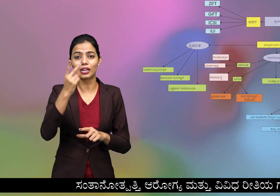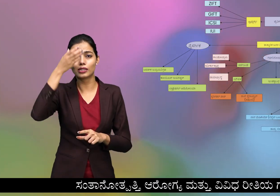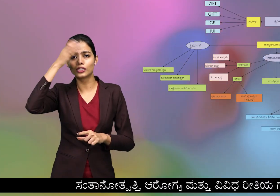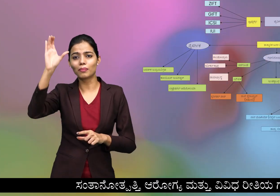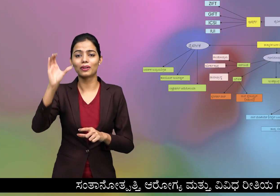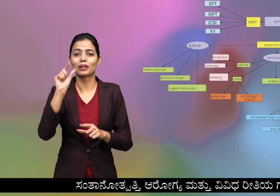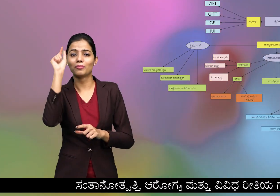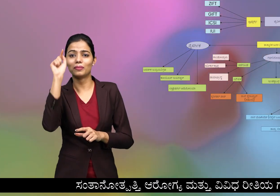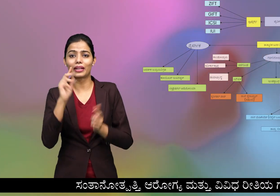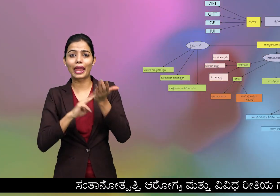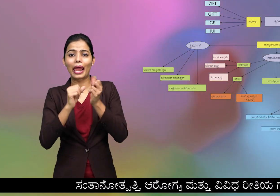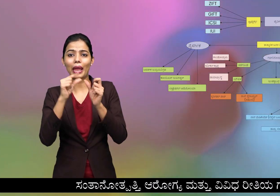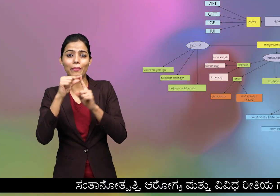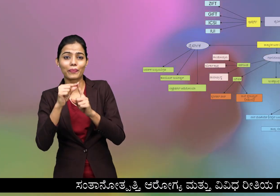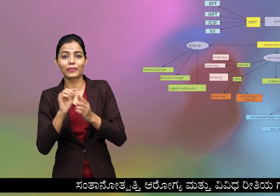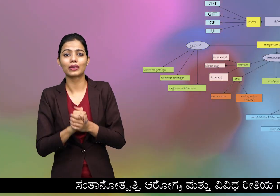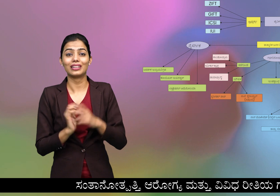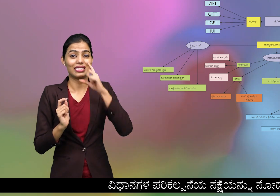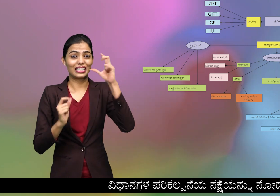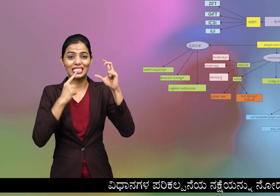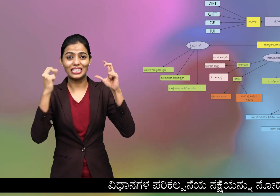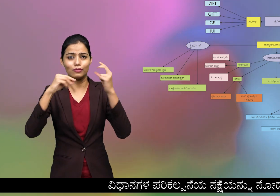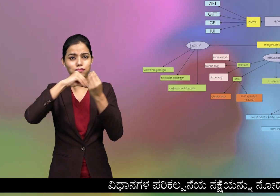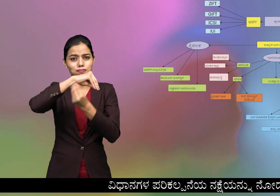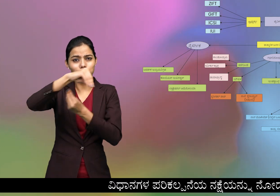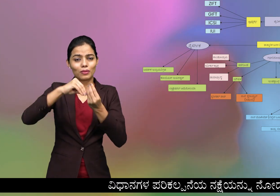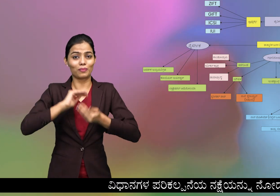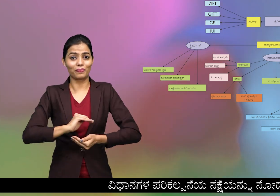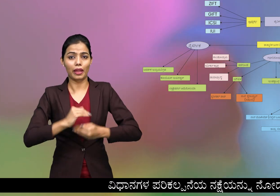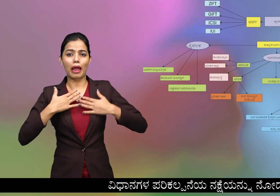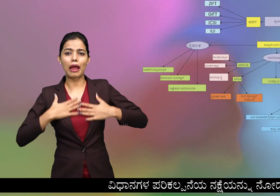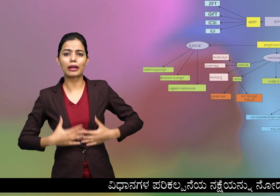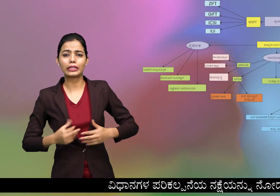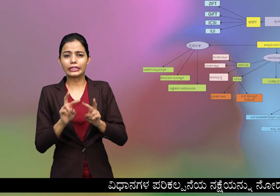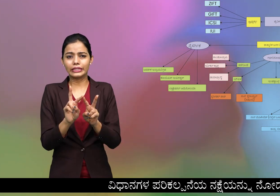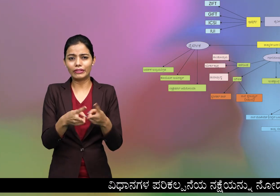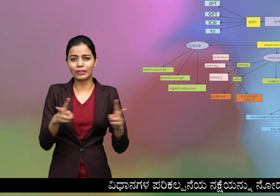ಸಂತಾನೋತ್ಪತ್ತಿ ಆರೋಗ್ಯ ಮತ್ತು ವಿವಿಧ ರೀತಿಯ ಗರ್ಭನಿರೋಧಕ ವಿಧಾನಗಳ ಪರಿಕಲ್ಪನೆಯ ನಕ್ಷೆಯನ್ನ ನೋಡೋಣ.